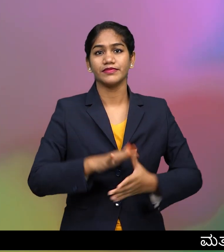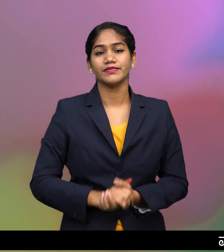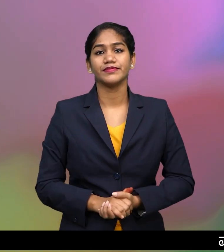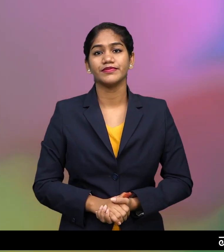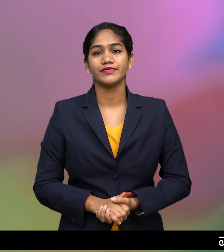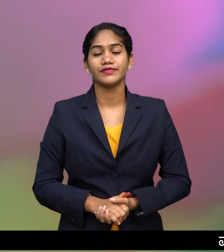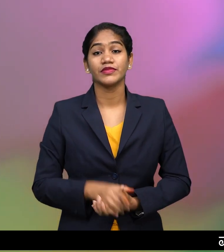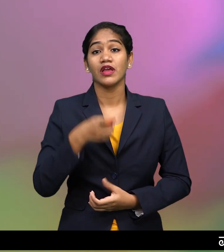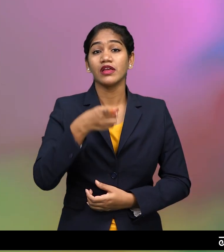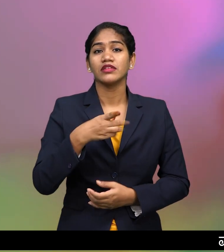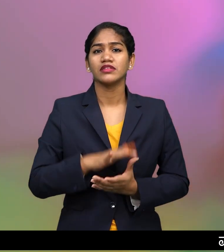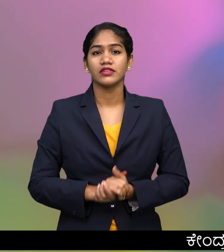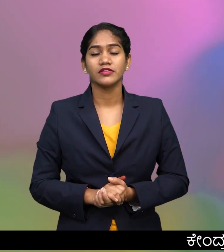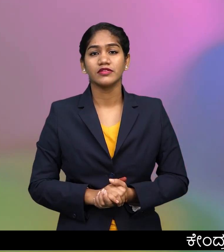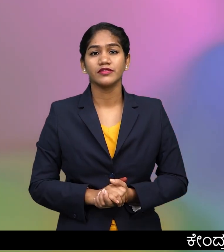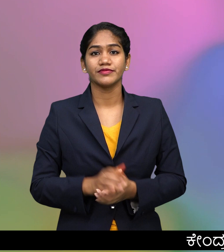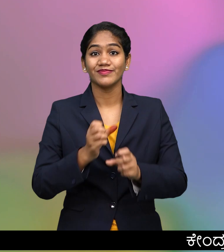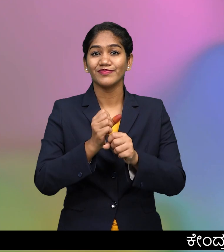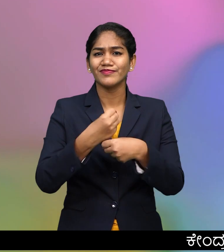ಮತ್ತು ಅವು ಕೇಂದ್ರ ನರಮಂಡಲದ